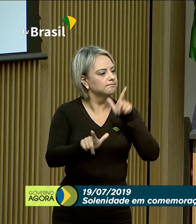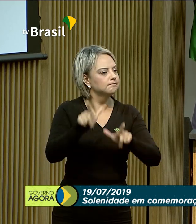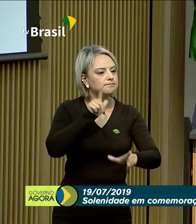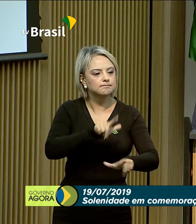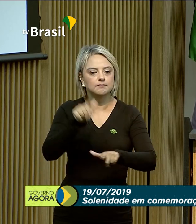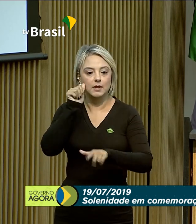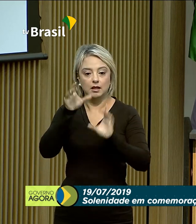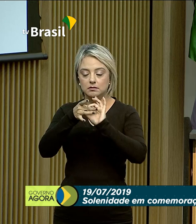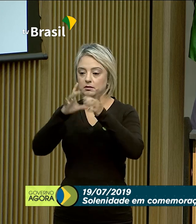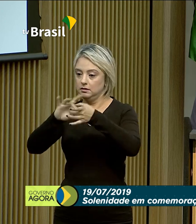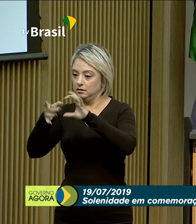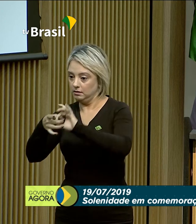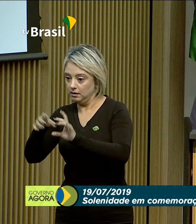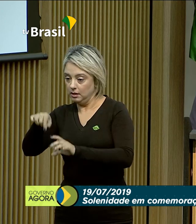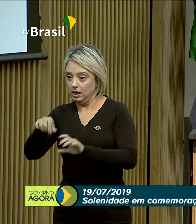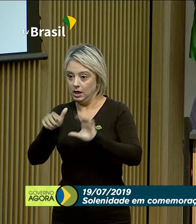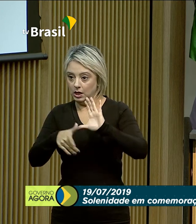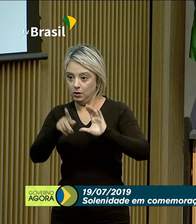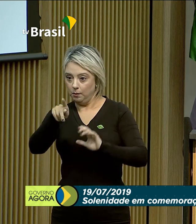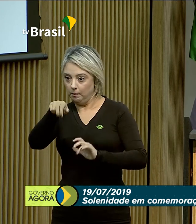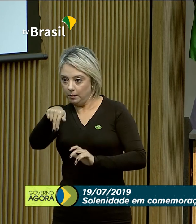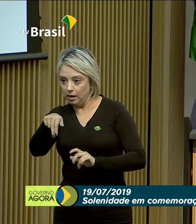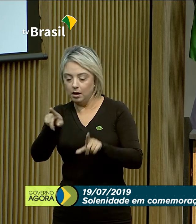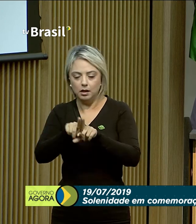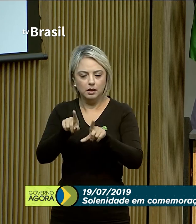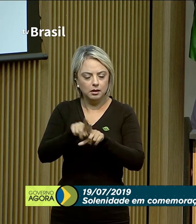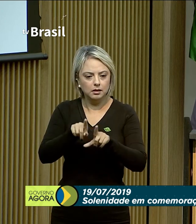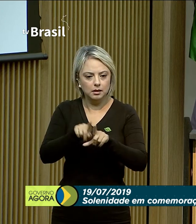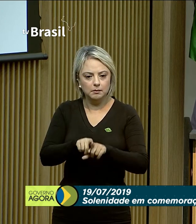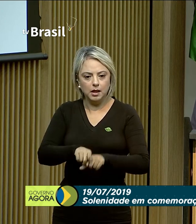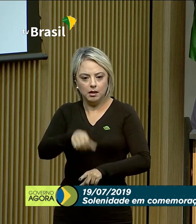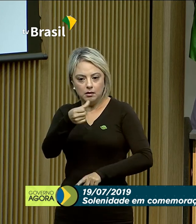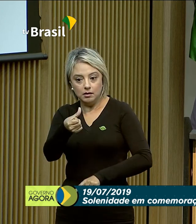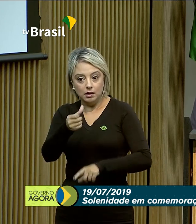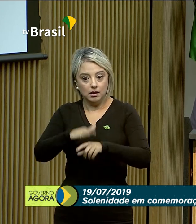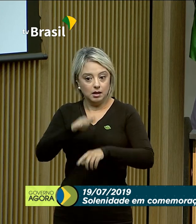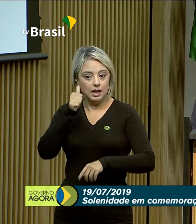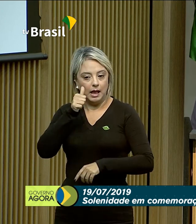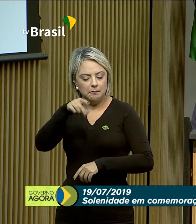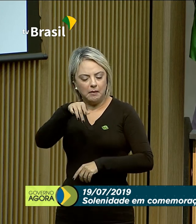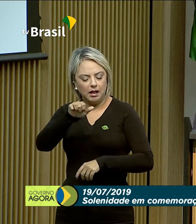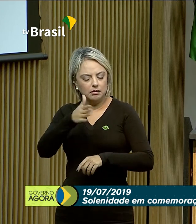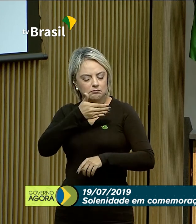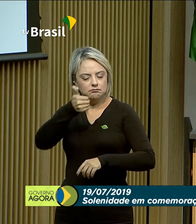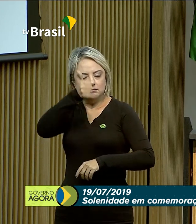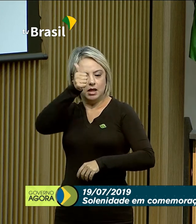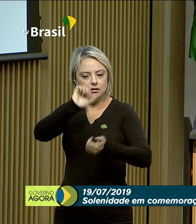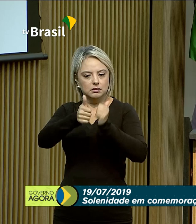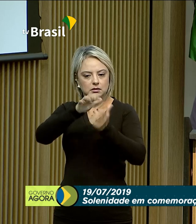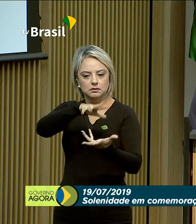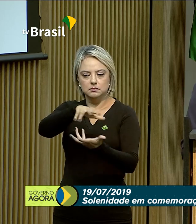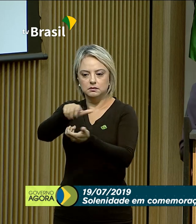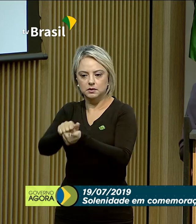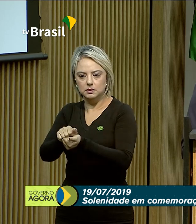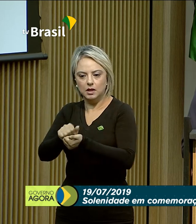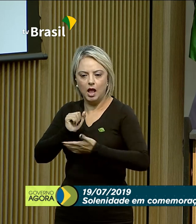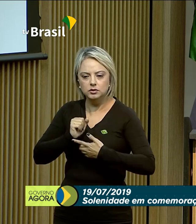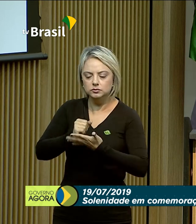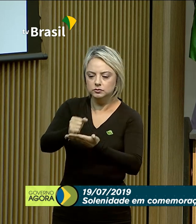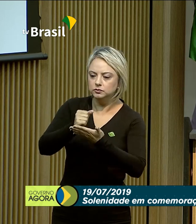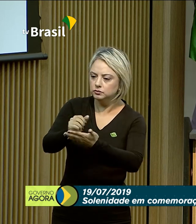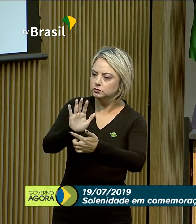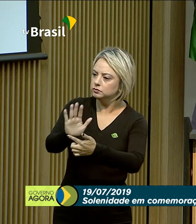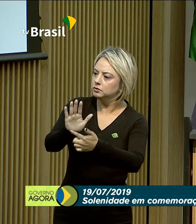nas Olimpíadas e no PAN, além do hexacampeonato da Marta como a melhor jogadora do mundo, contribuíram muito